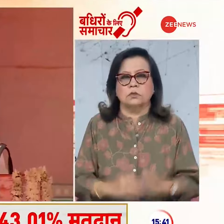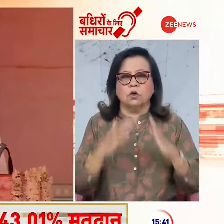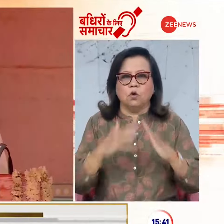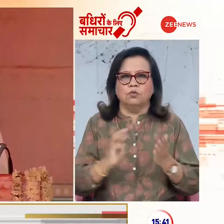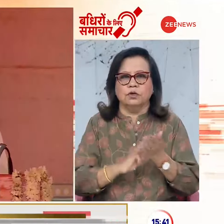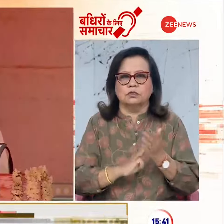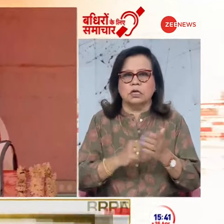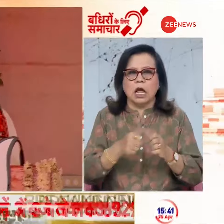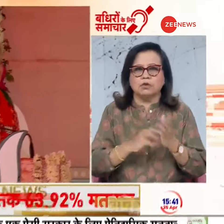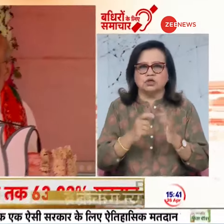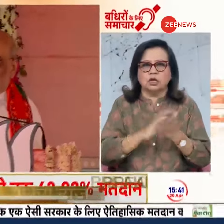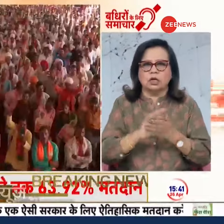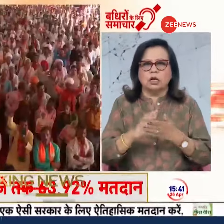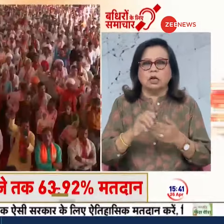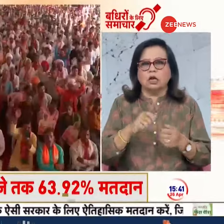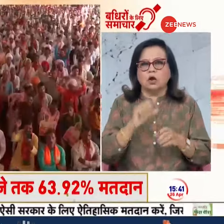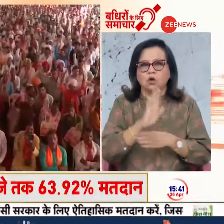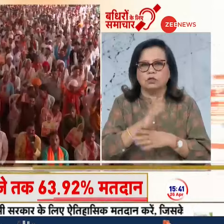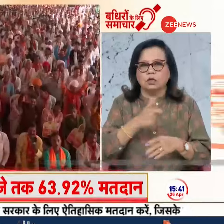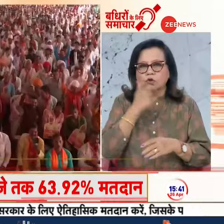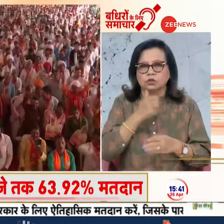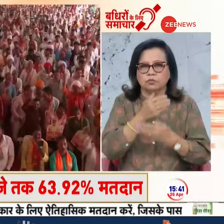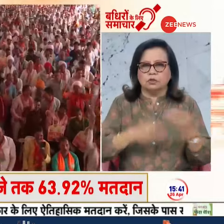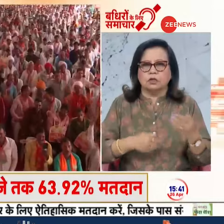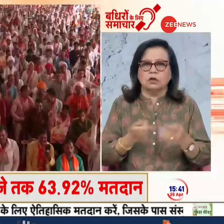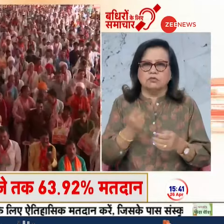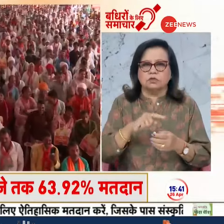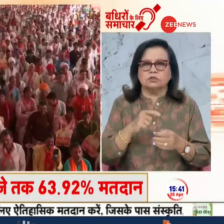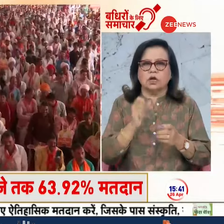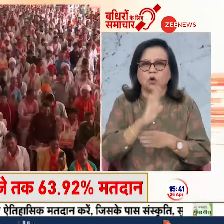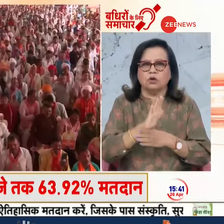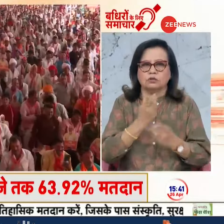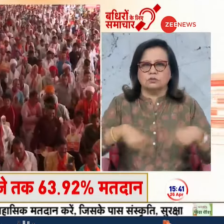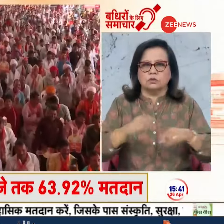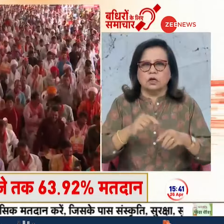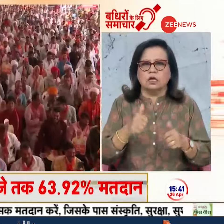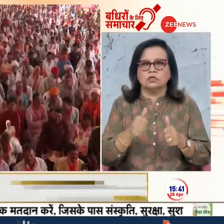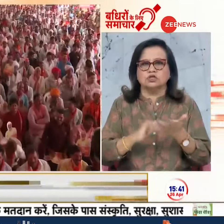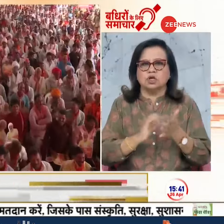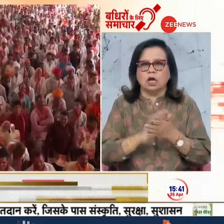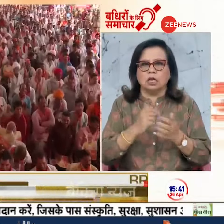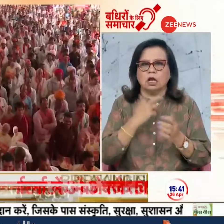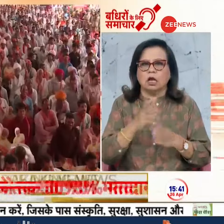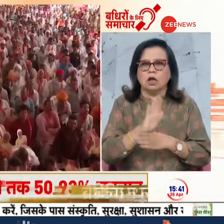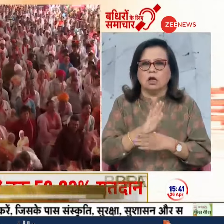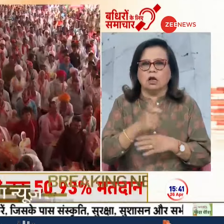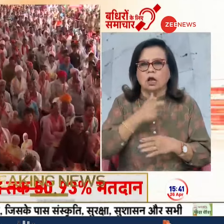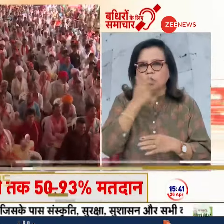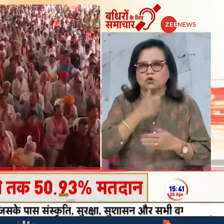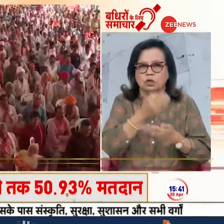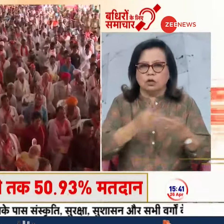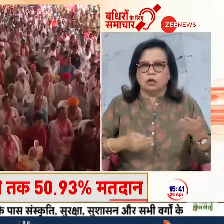गृहमंत्री अमित शाह ने कांग्रेस के घोषणा पत्र पर फिर से कांग्रेस को घेरा। शाह ने कहा कि कांग्रेस का घोषणा